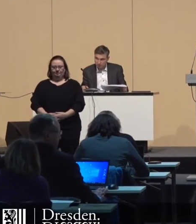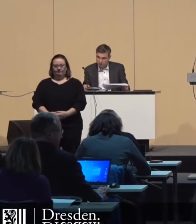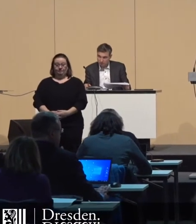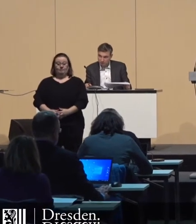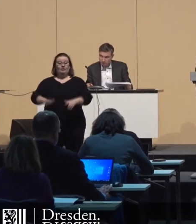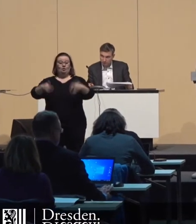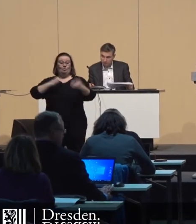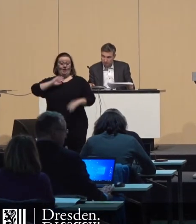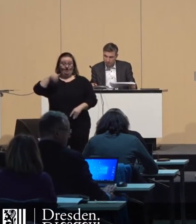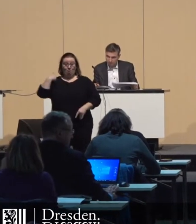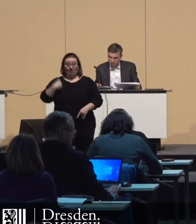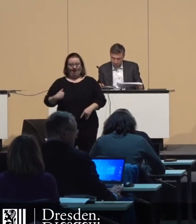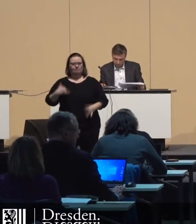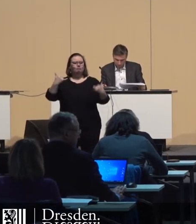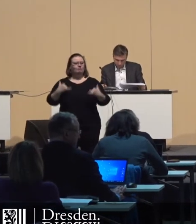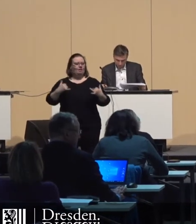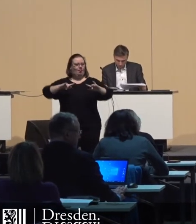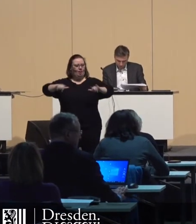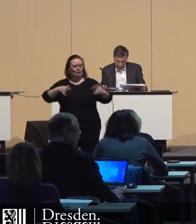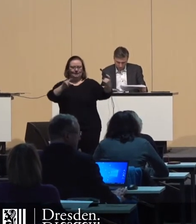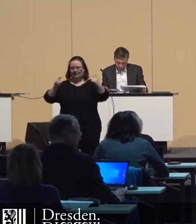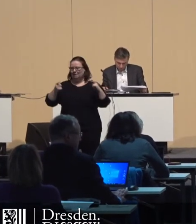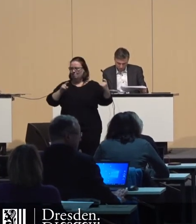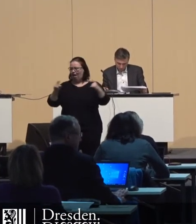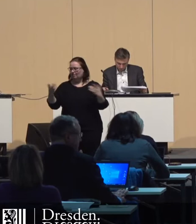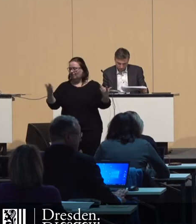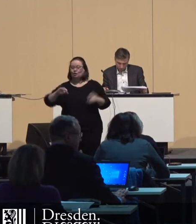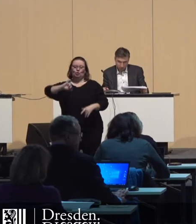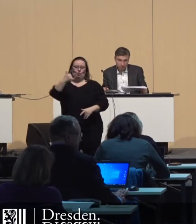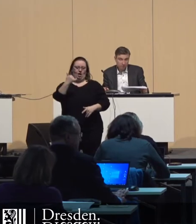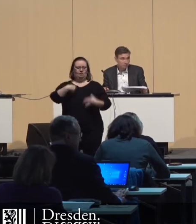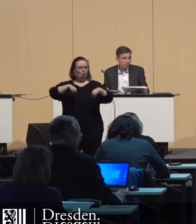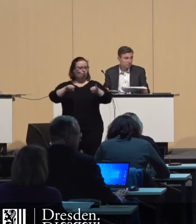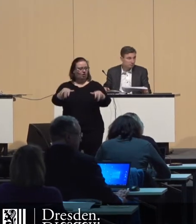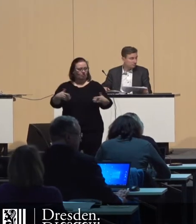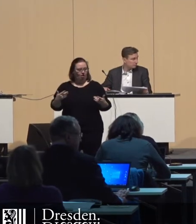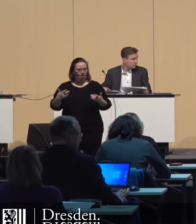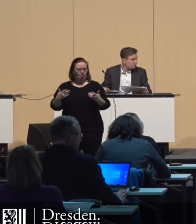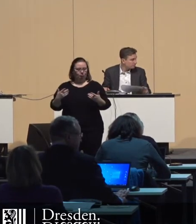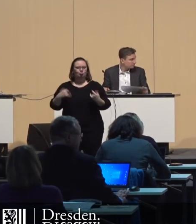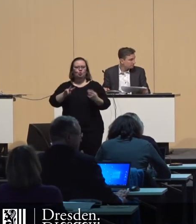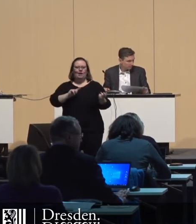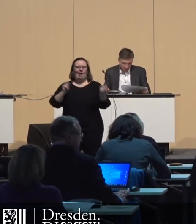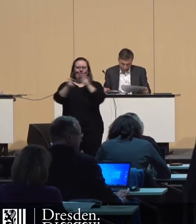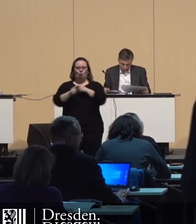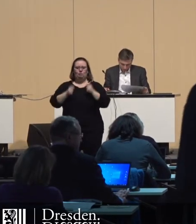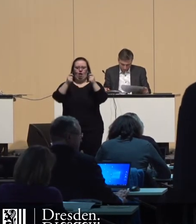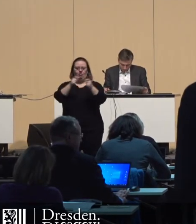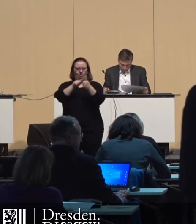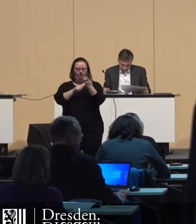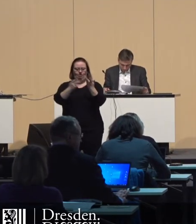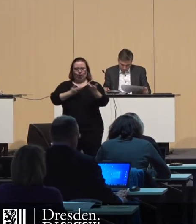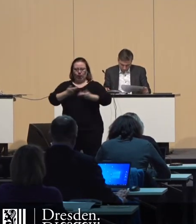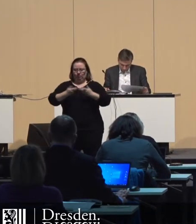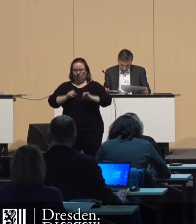So, meine Damen und Herren, und damit steigen wir ein in die Debatte. Zunächst ist die Möglichkeit, die Änderungsanträge